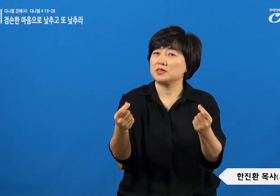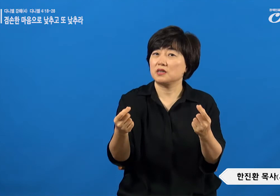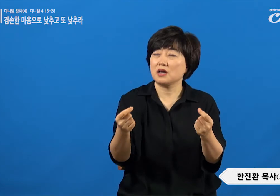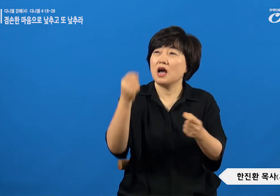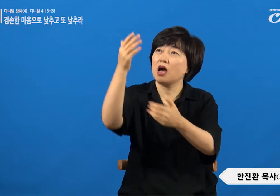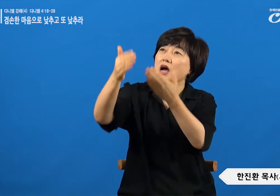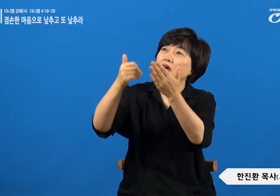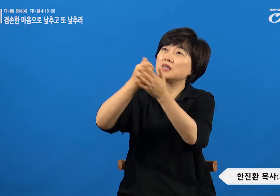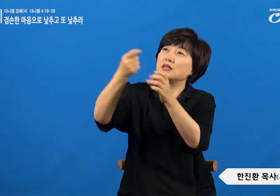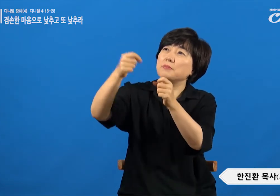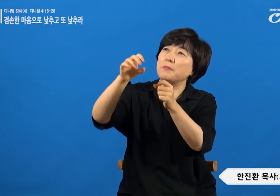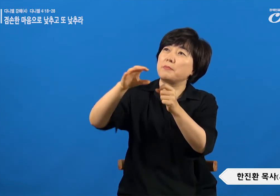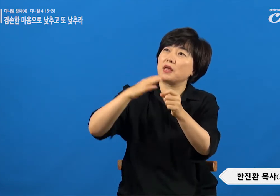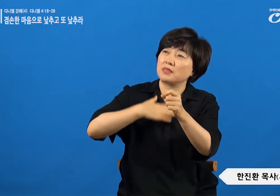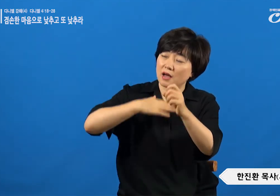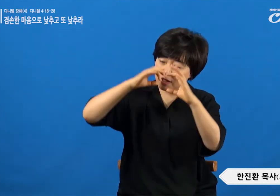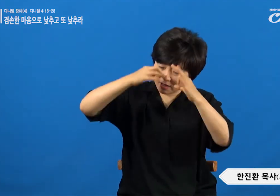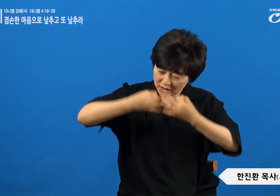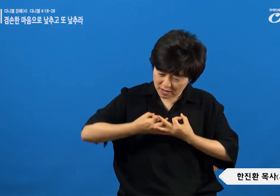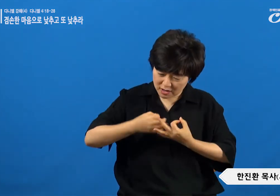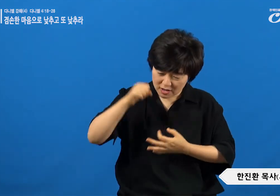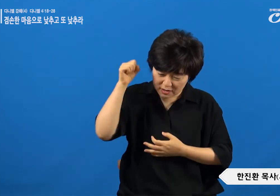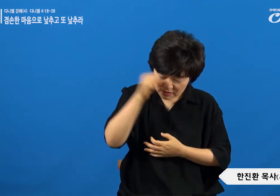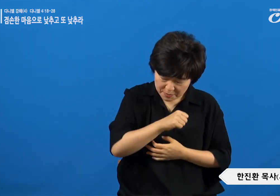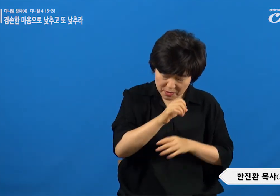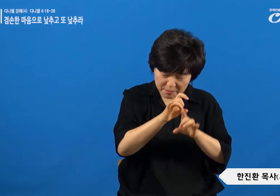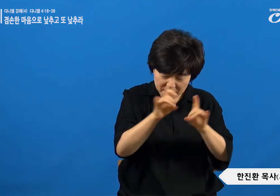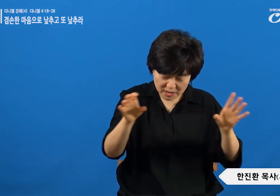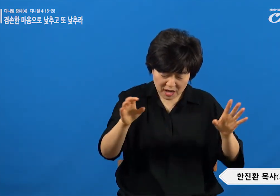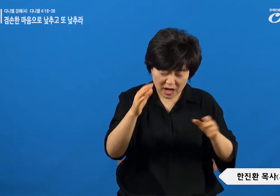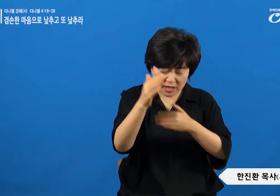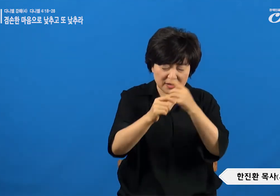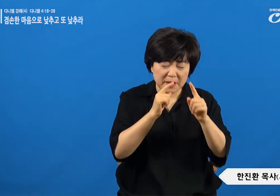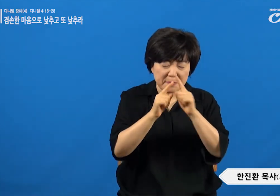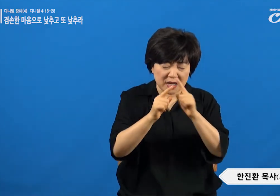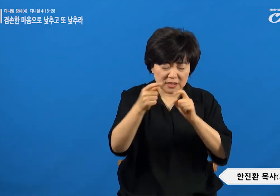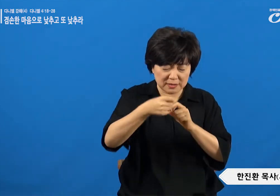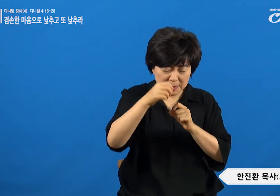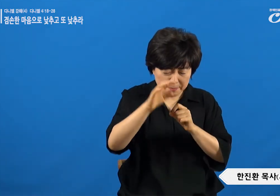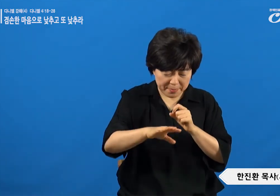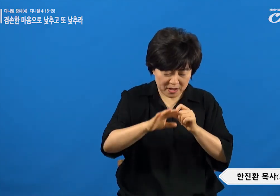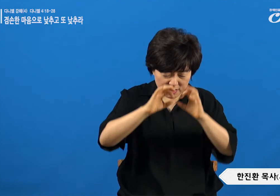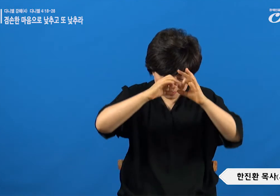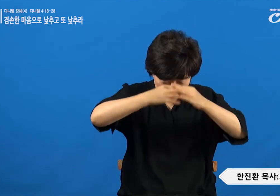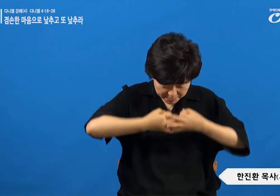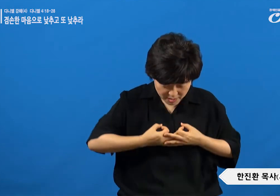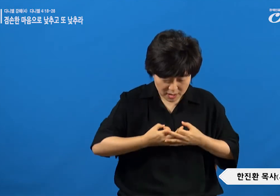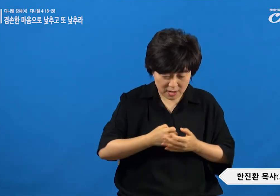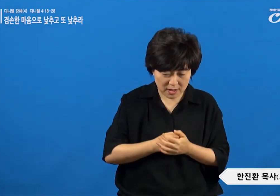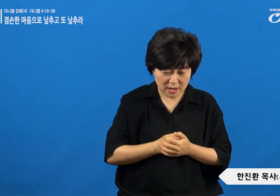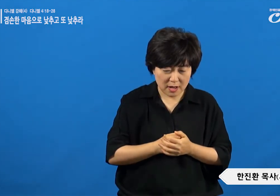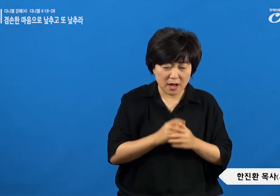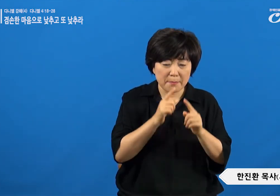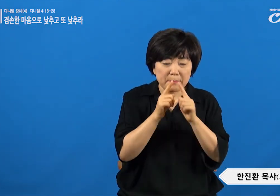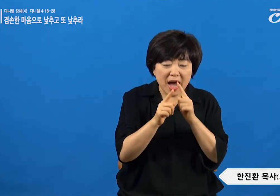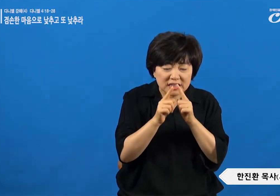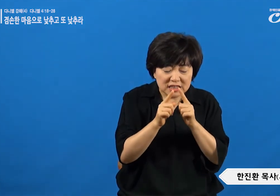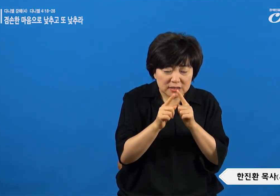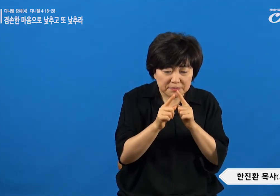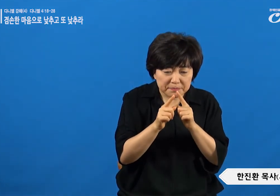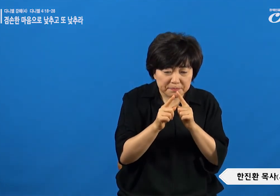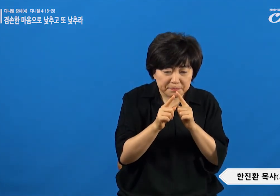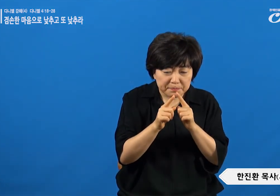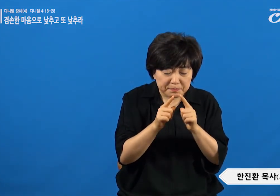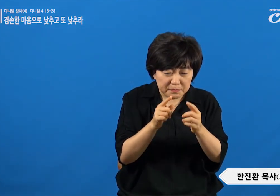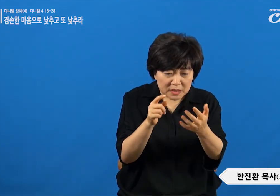자신을 세워보아야 합니다. 새벽마다 말씀 앞에 자신을 세워야 합니다. 그리고 그 밝은